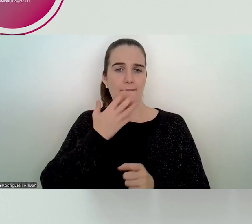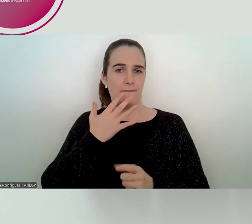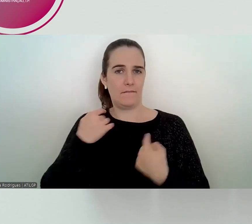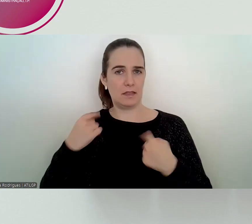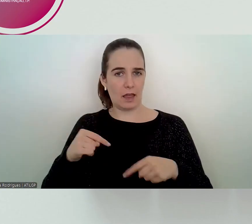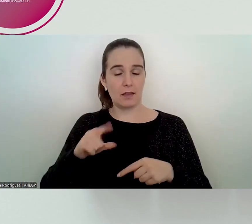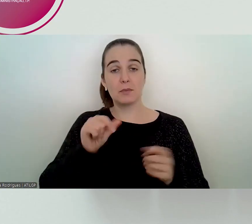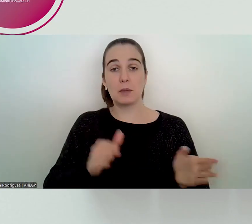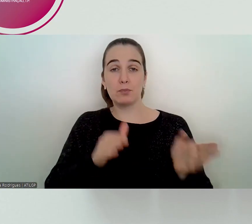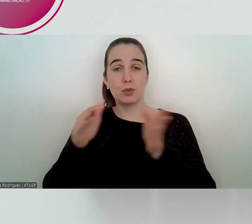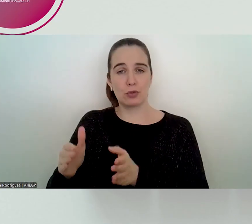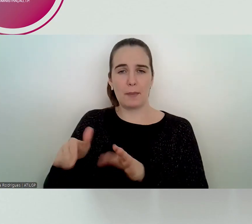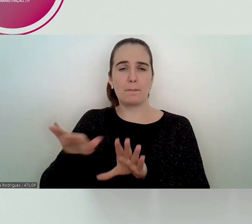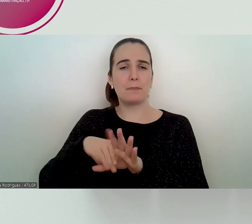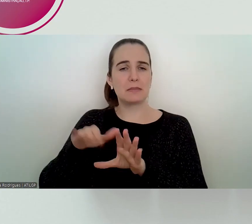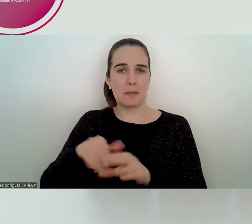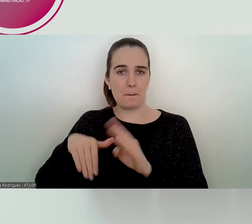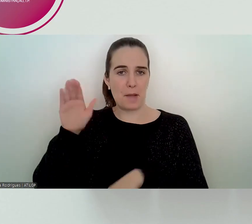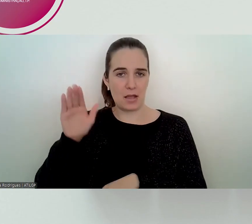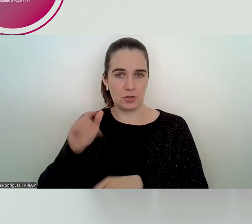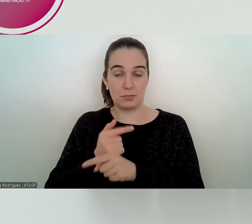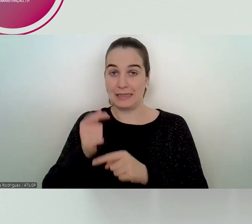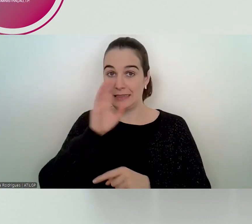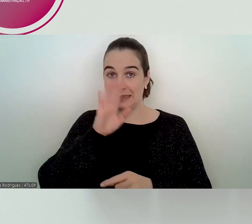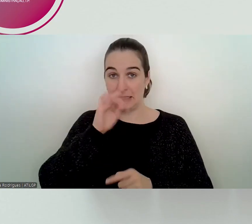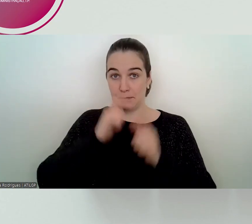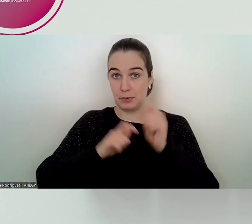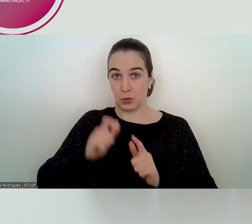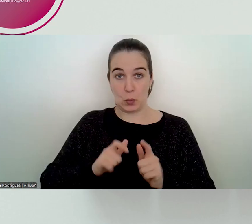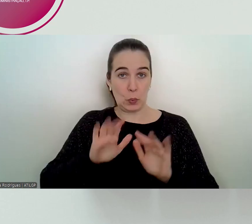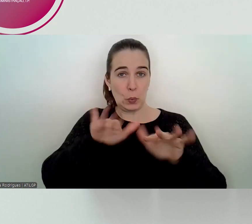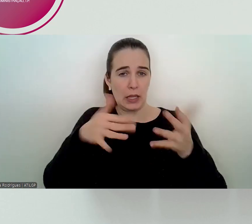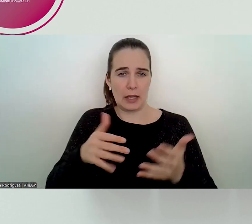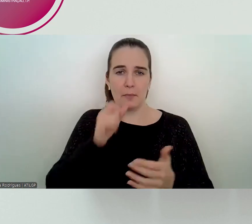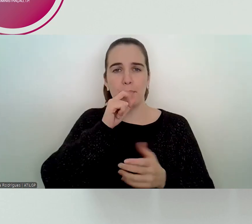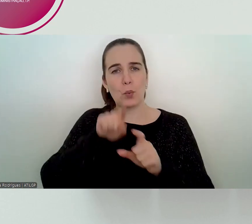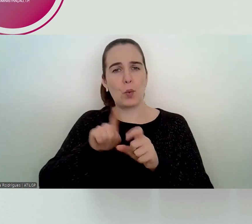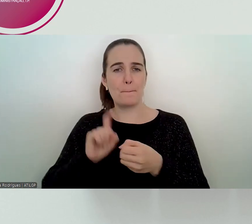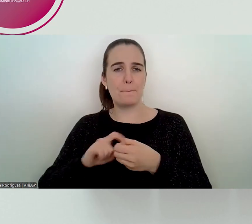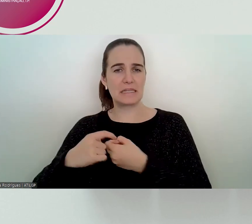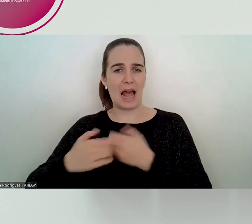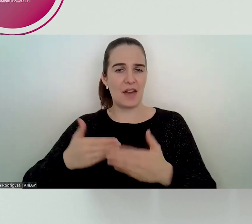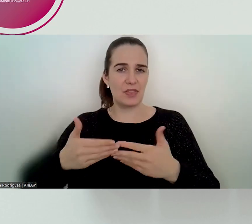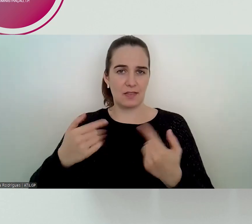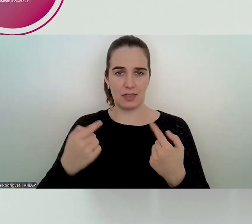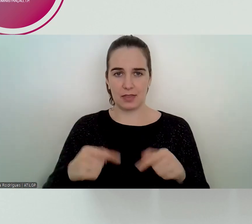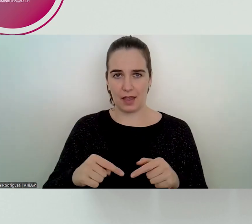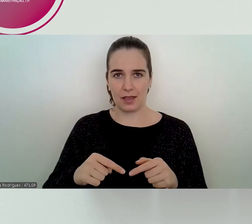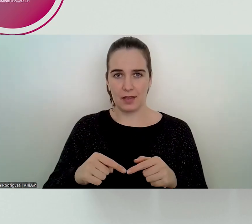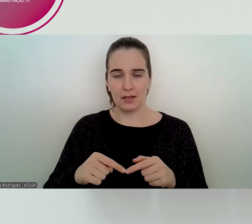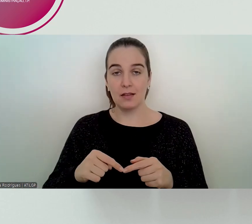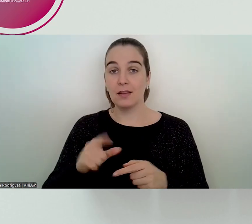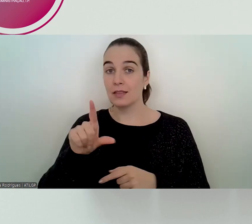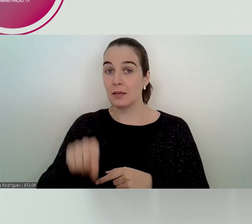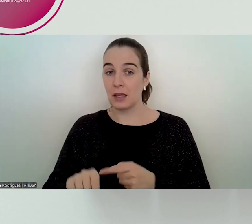também uma gestão mais participativa, onde o cidadão pode e deve ser um parceiro ativo, inclusive na